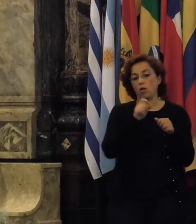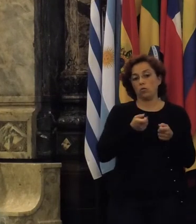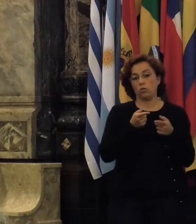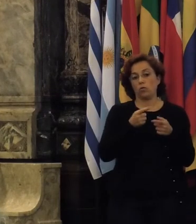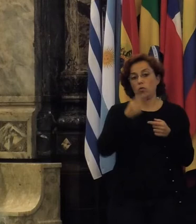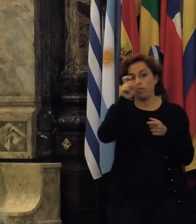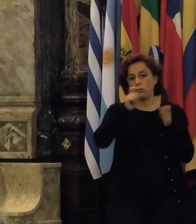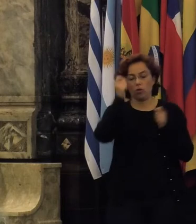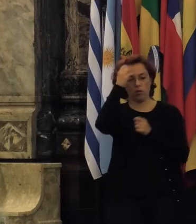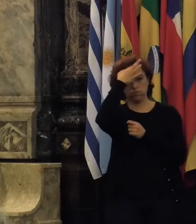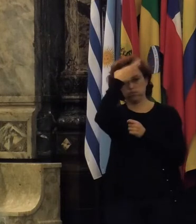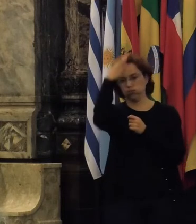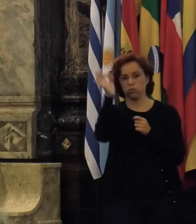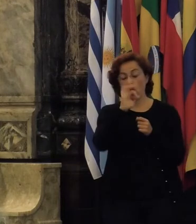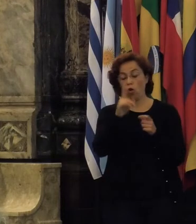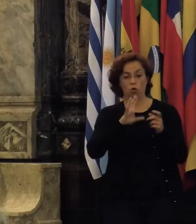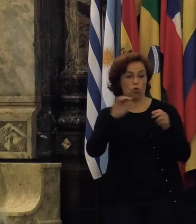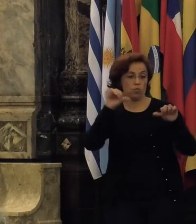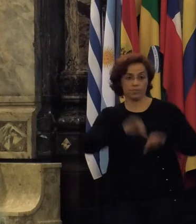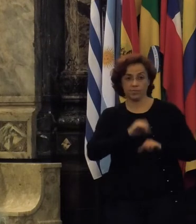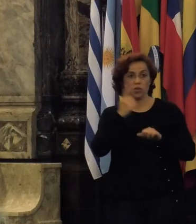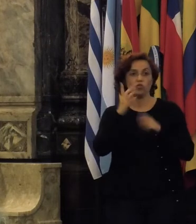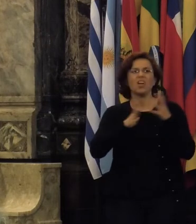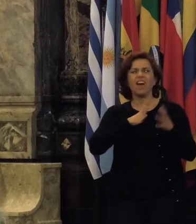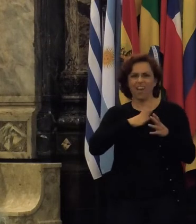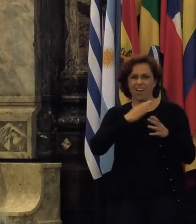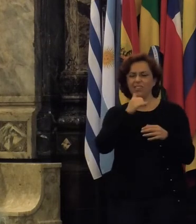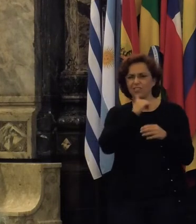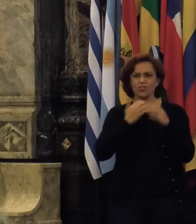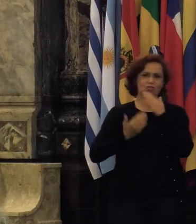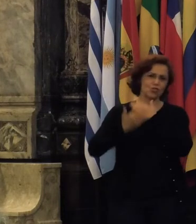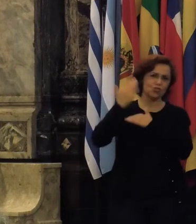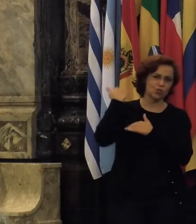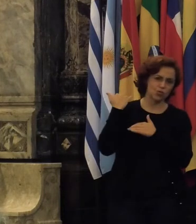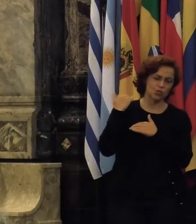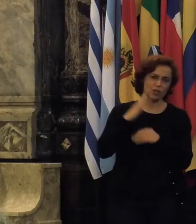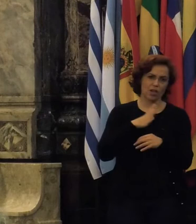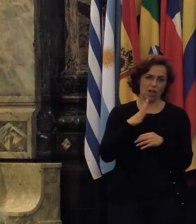o un demonio, digamos. Ya tenemos en la historia determinadas